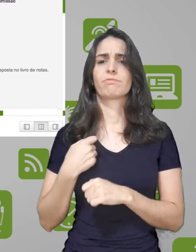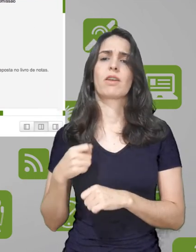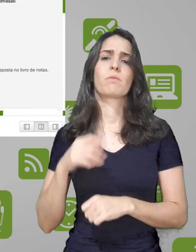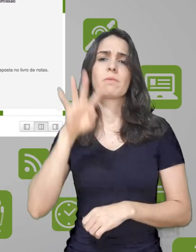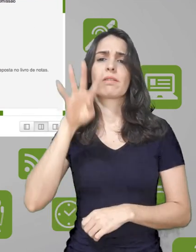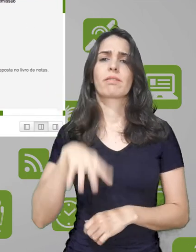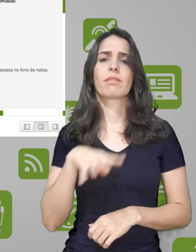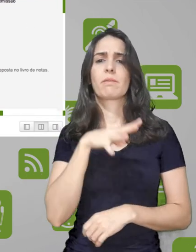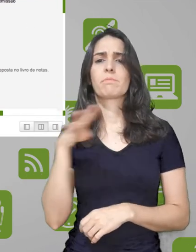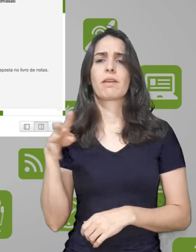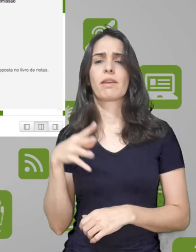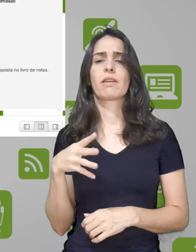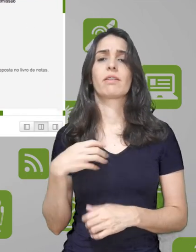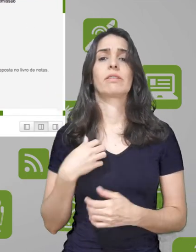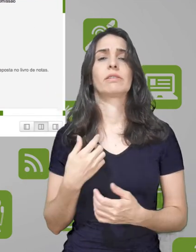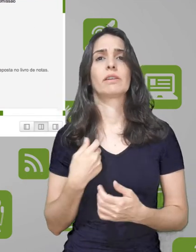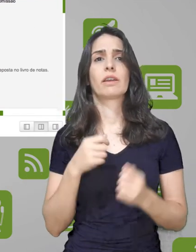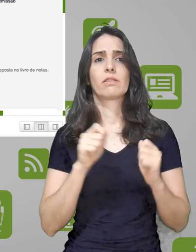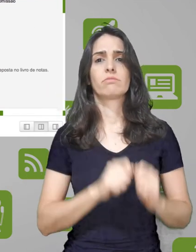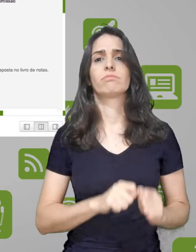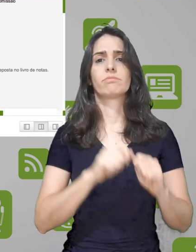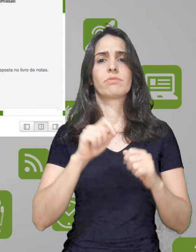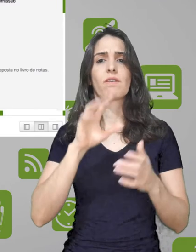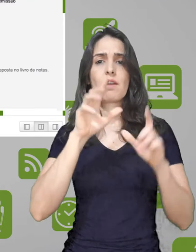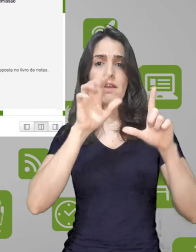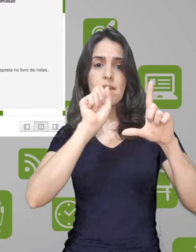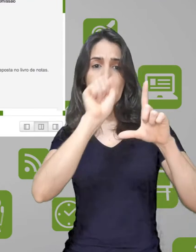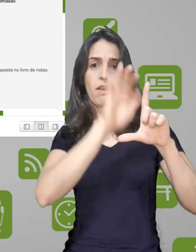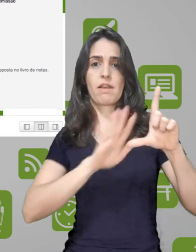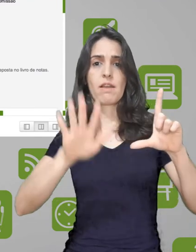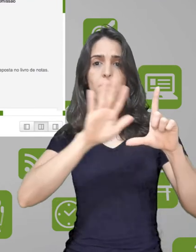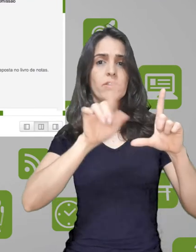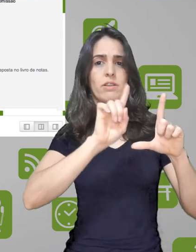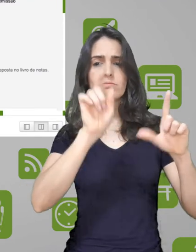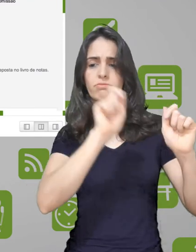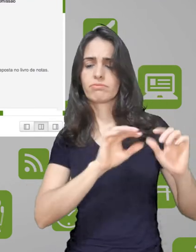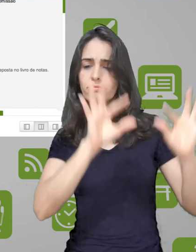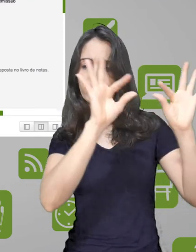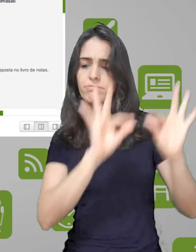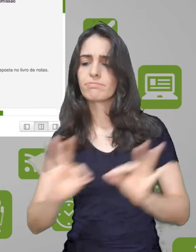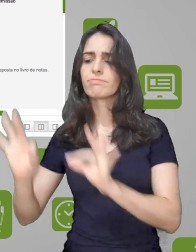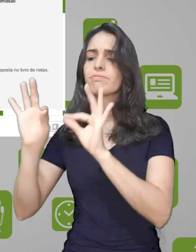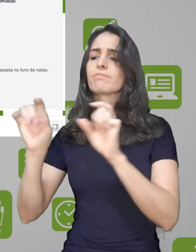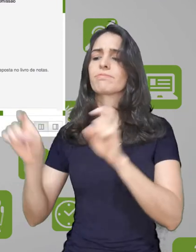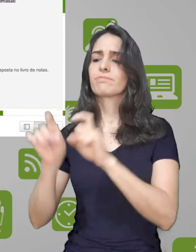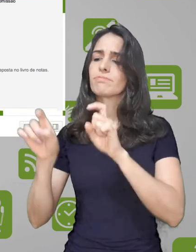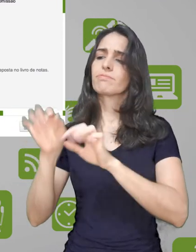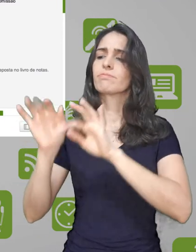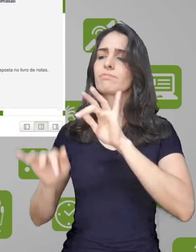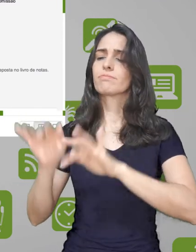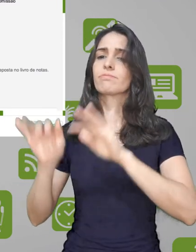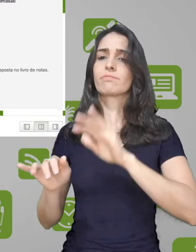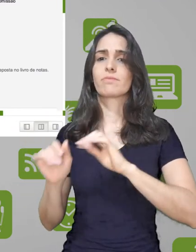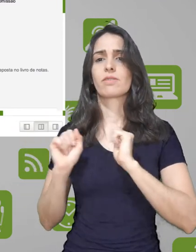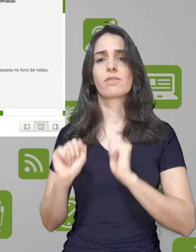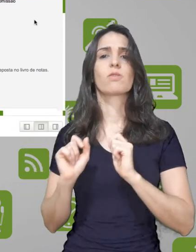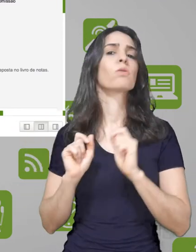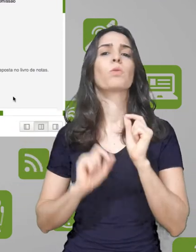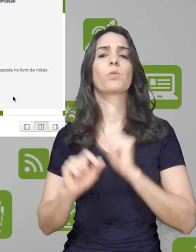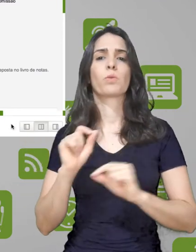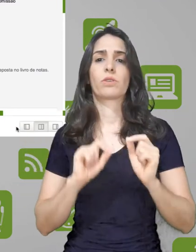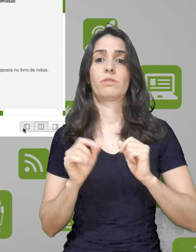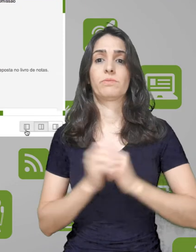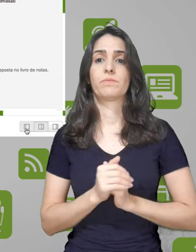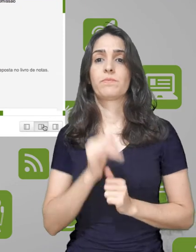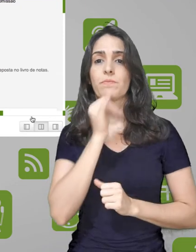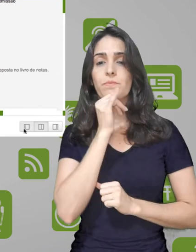é uma tabela que o aluno postou e que você prefere olhar fora do ambiente ou então nem tem nenhum arquivo foi um texto online O